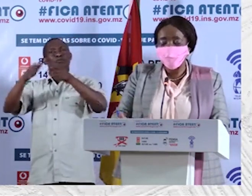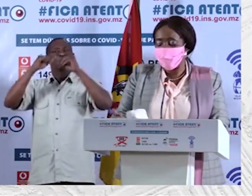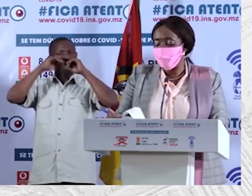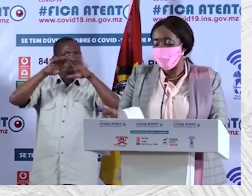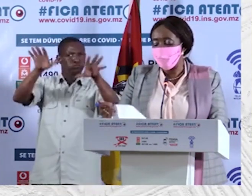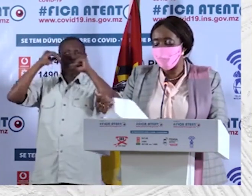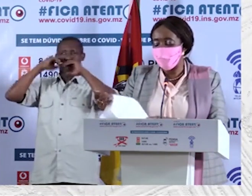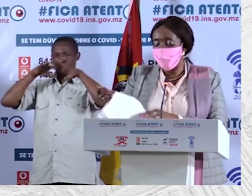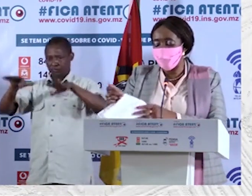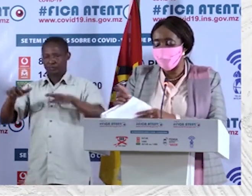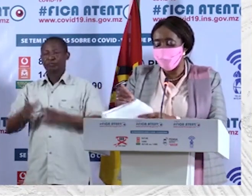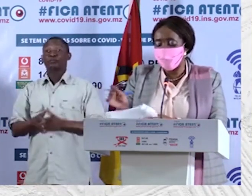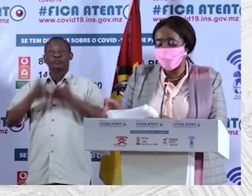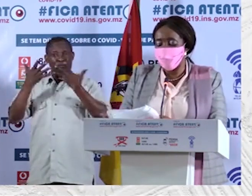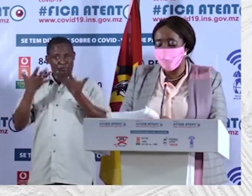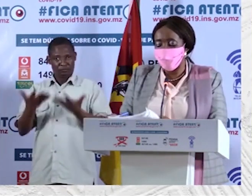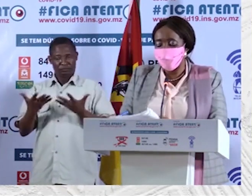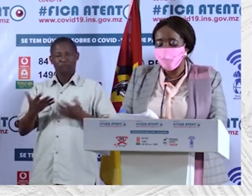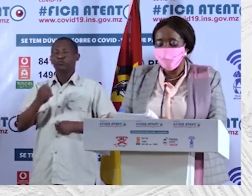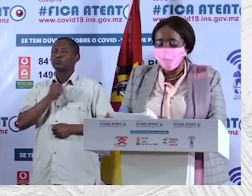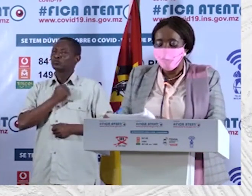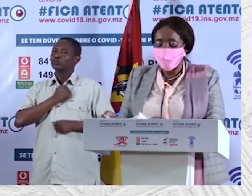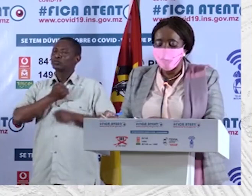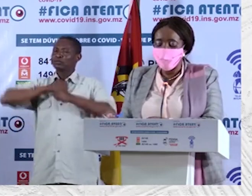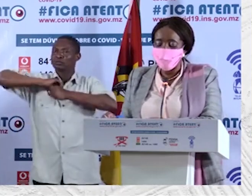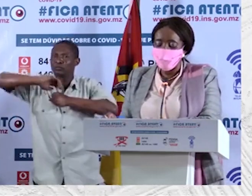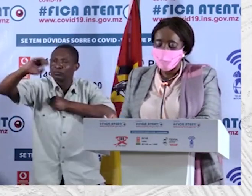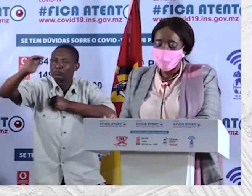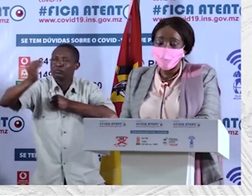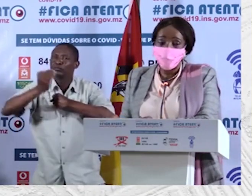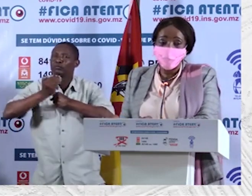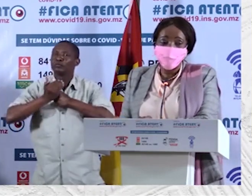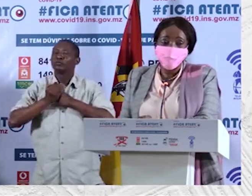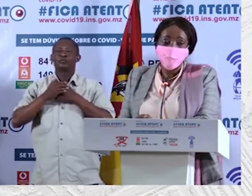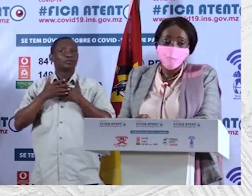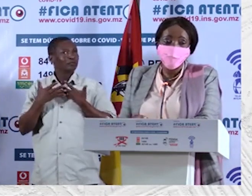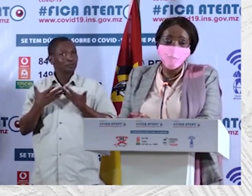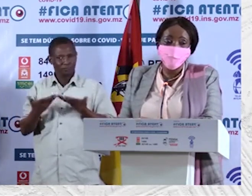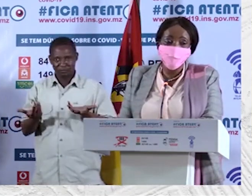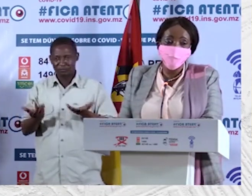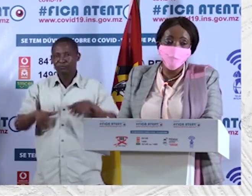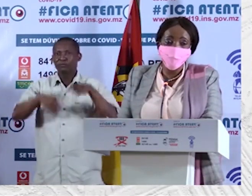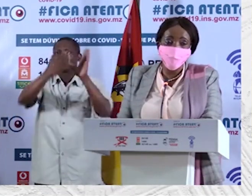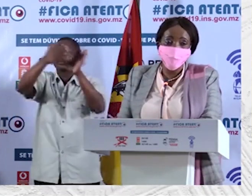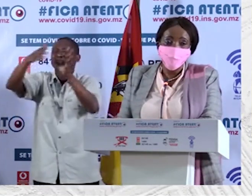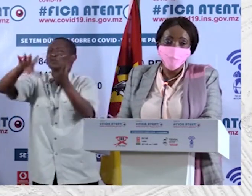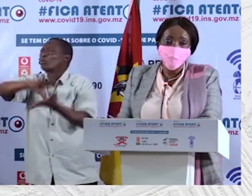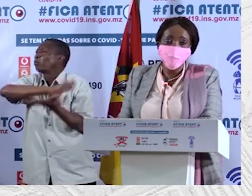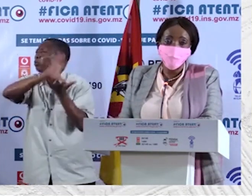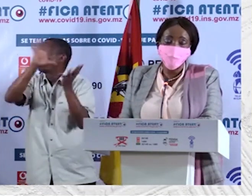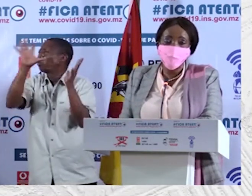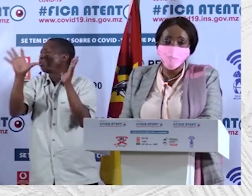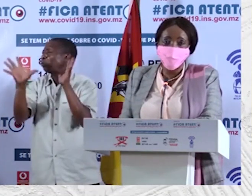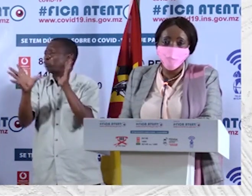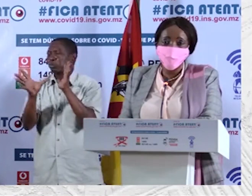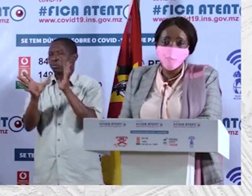Portanto, gostaríamos, uma vez mais, de apelar a todas as pessoas que